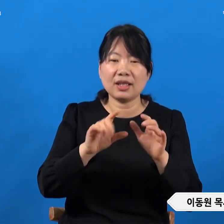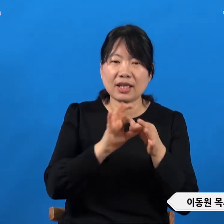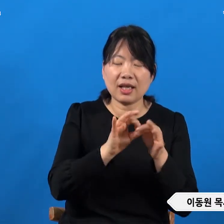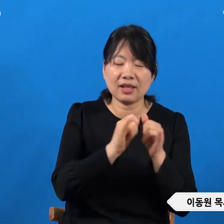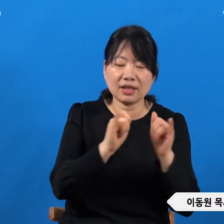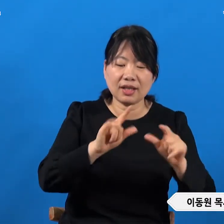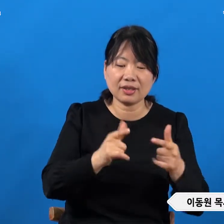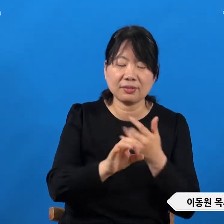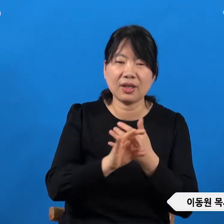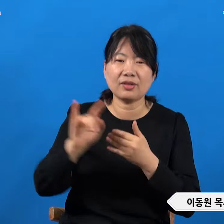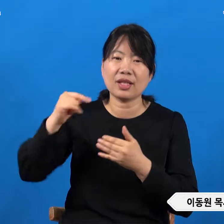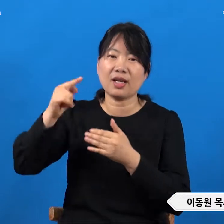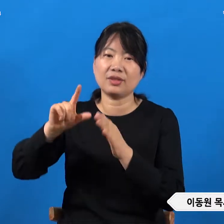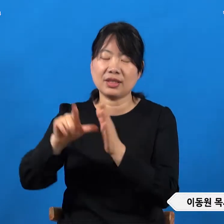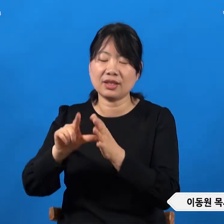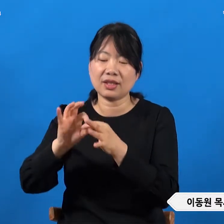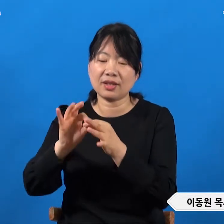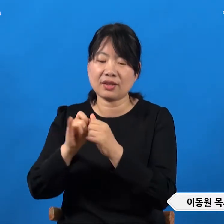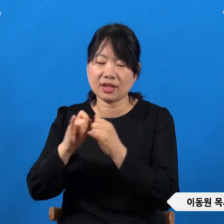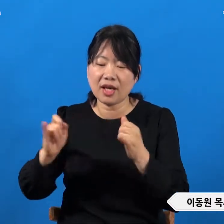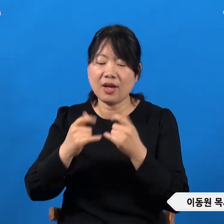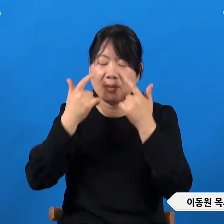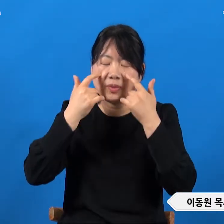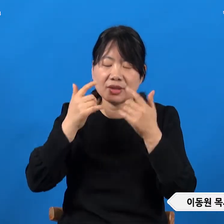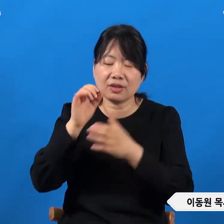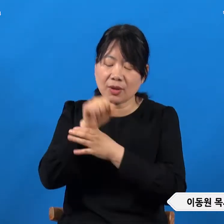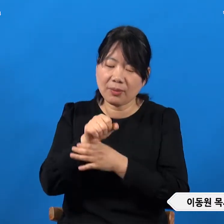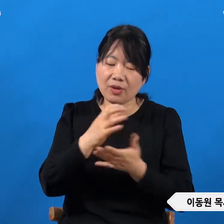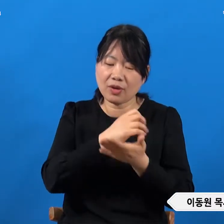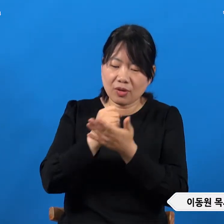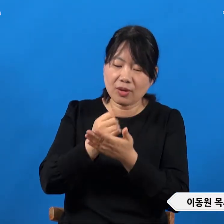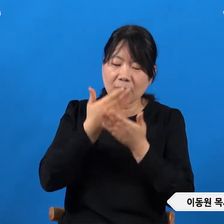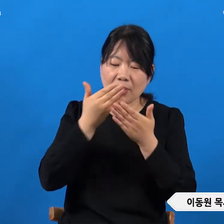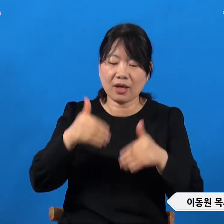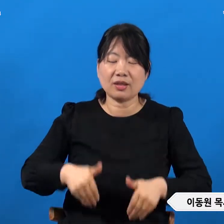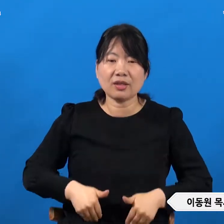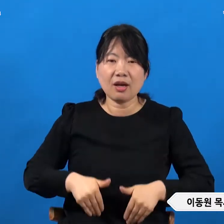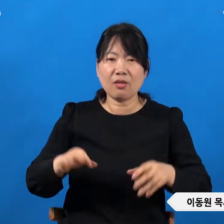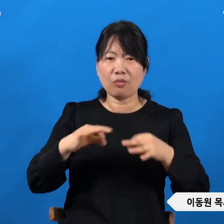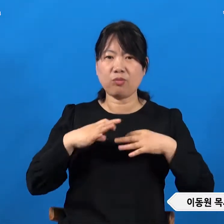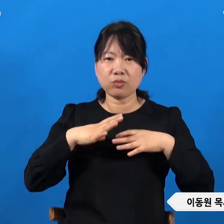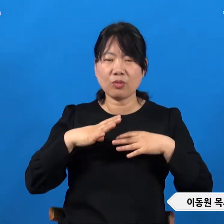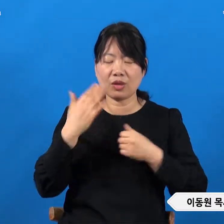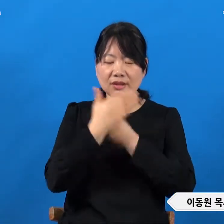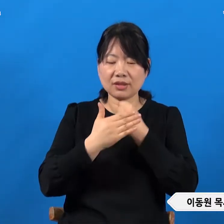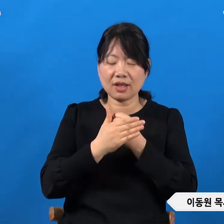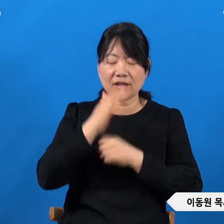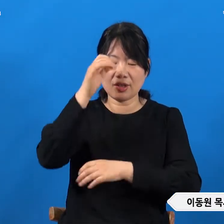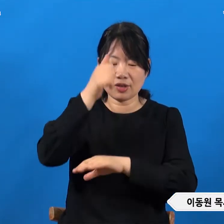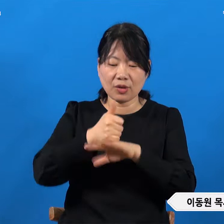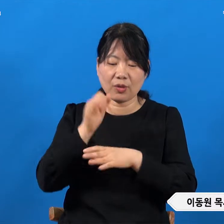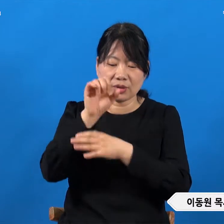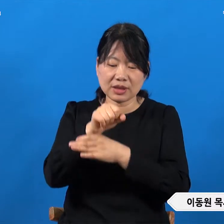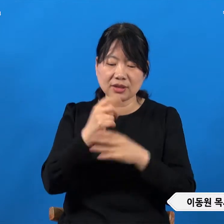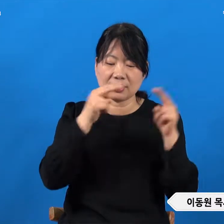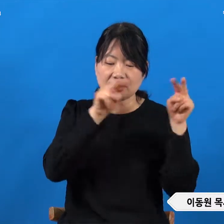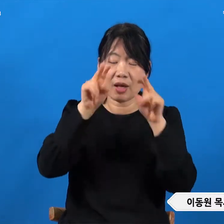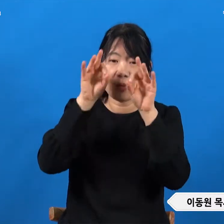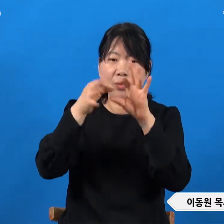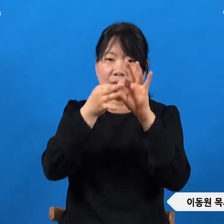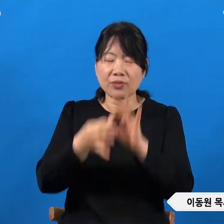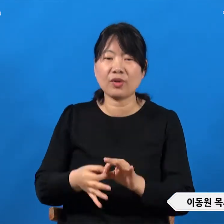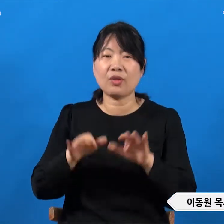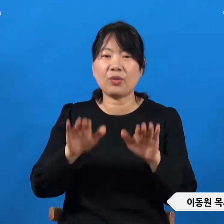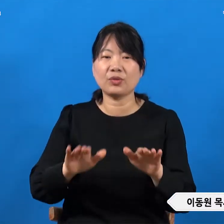다음 세대에 우리는 반드시 그 열매를 거두게 될 것입니다. 이런 놀라운 은혜의 결실을 바라보면서